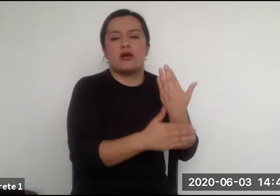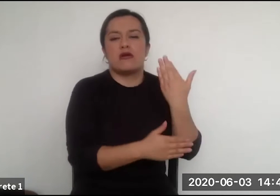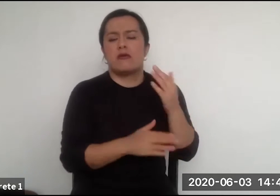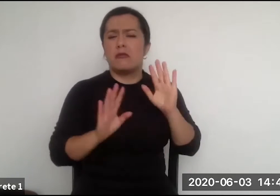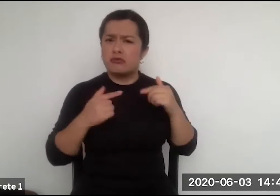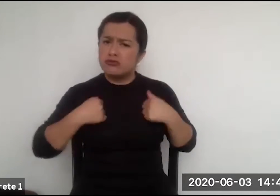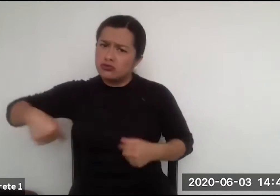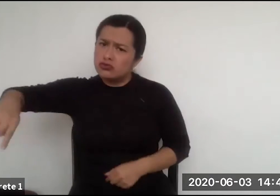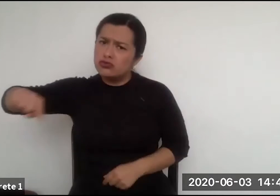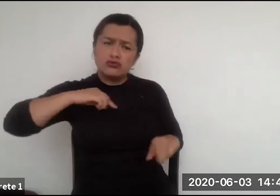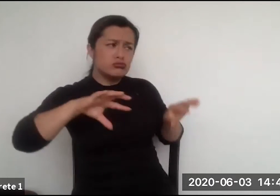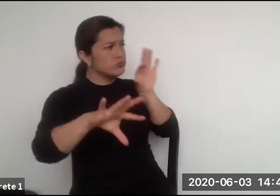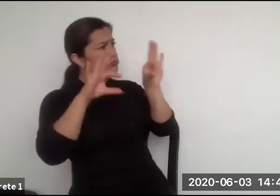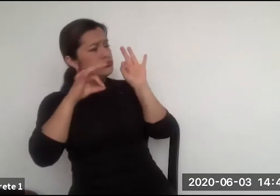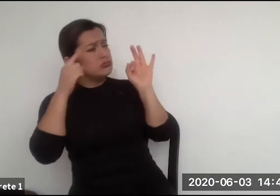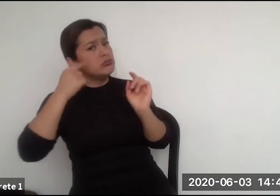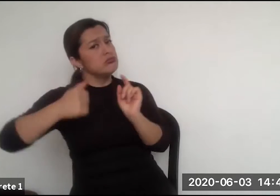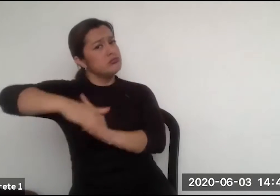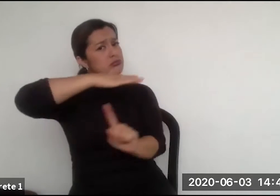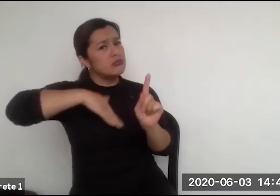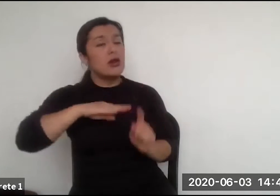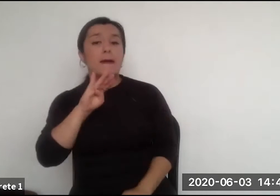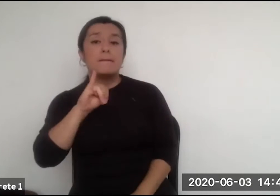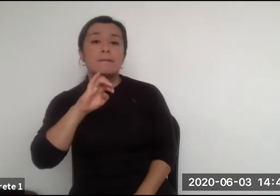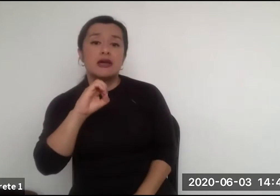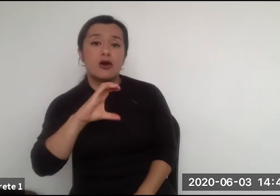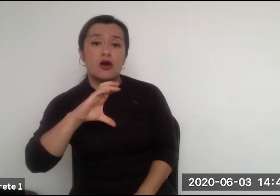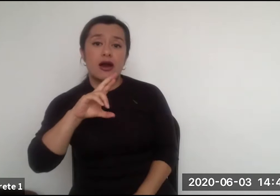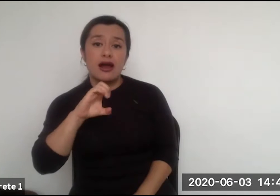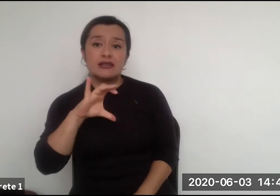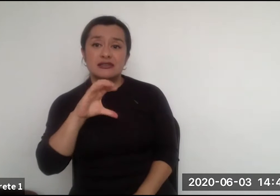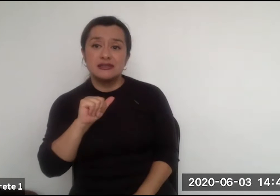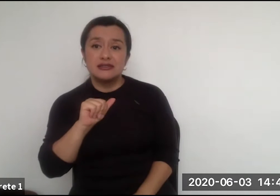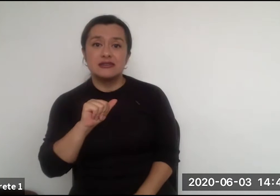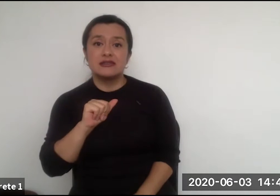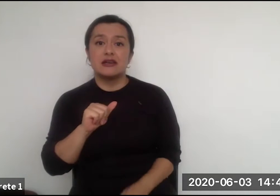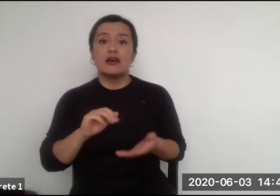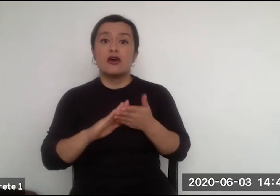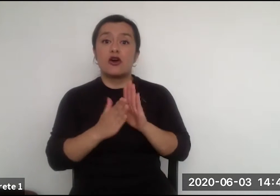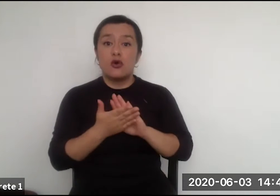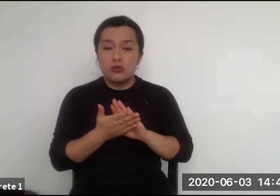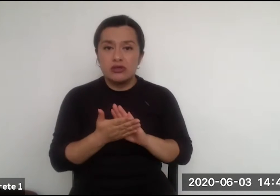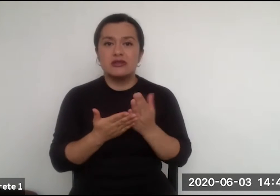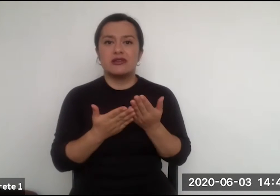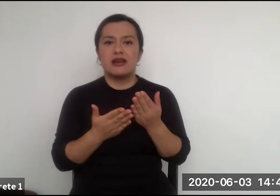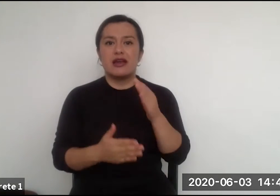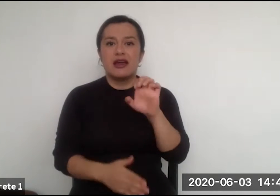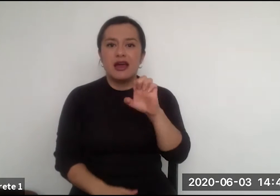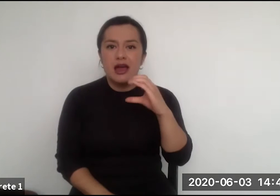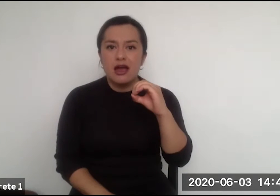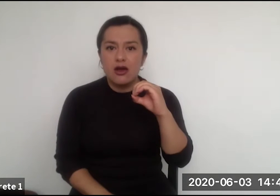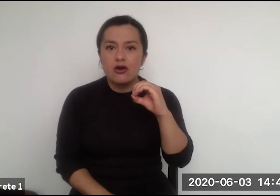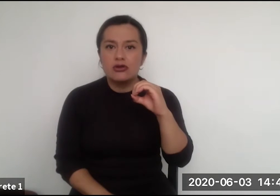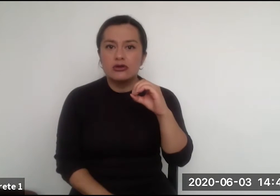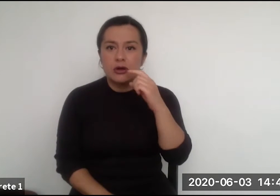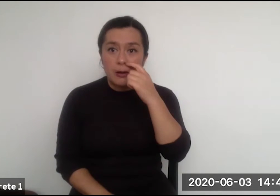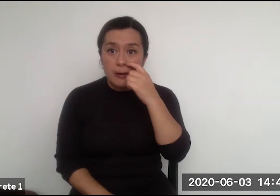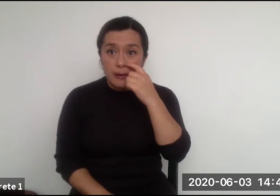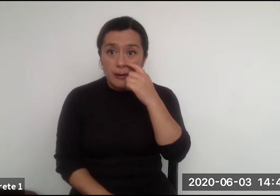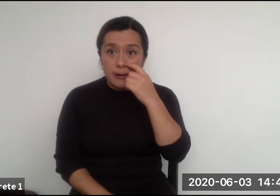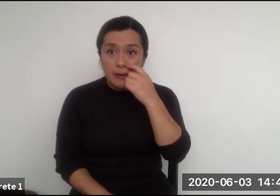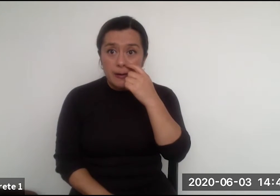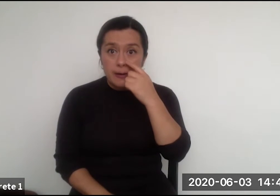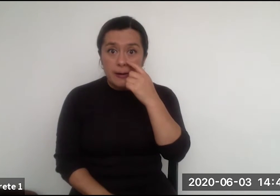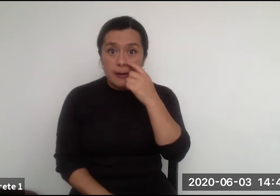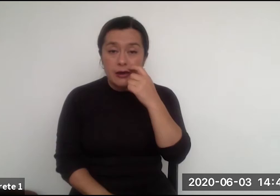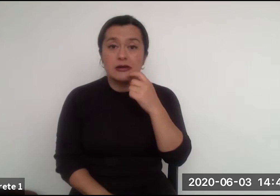las ecocracias o las biocracias, el comunitarismo, el ecosocialismo, el buen vivir andino